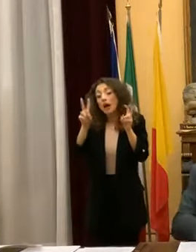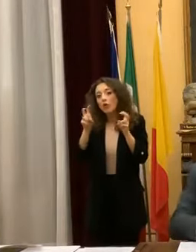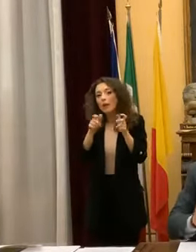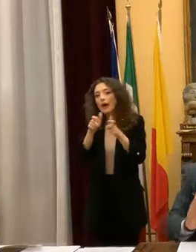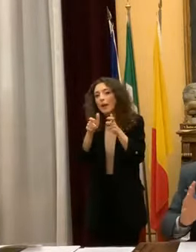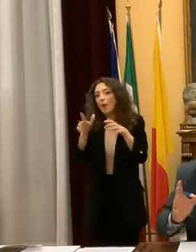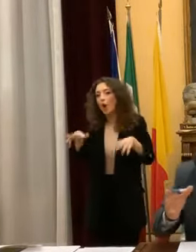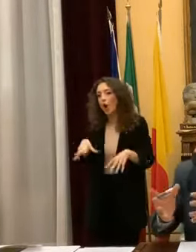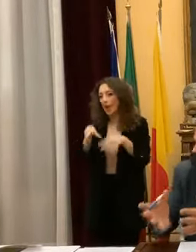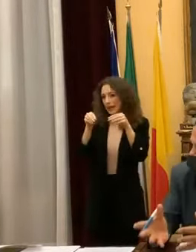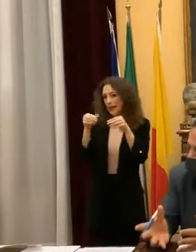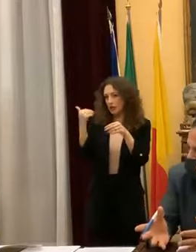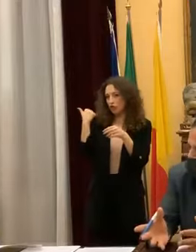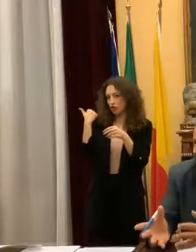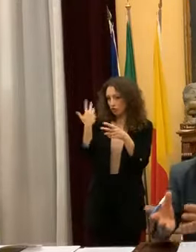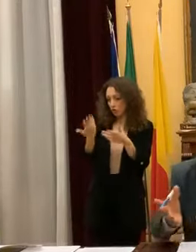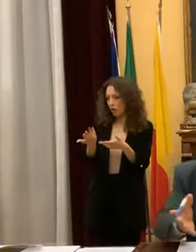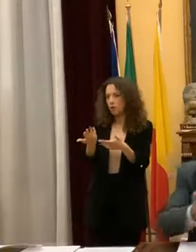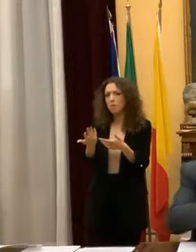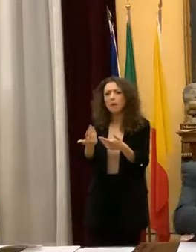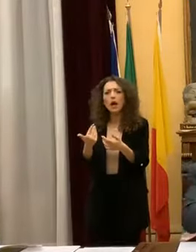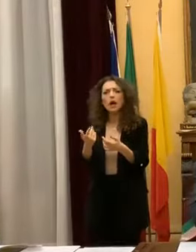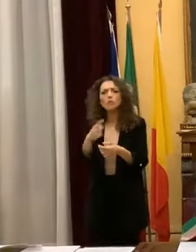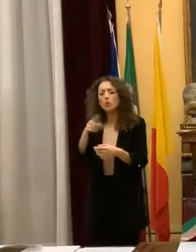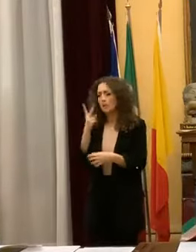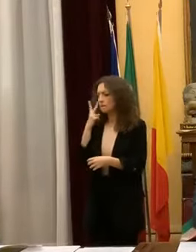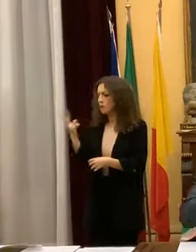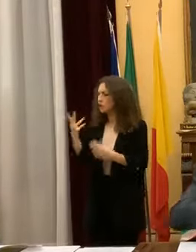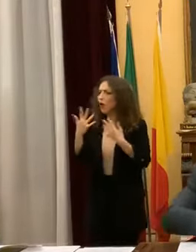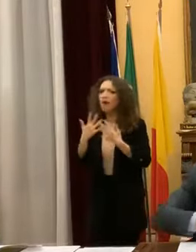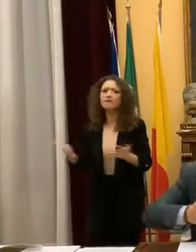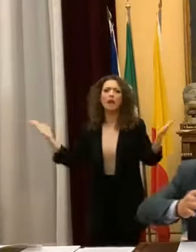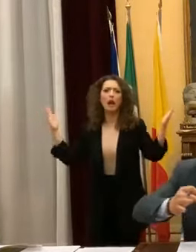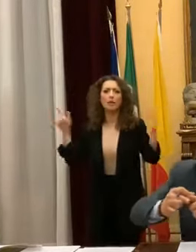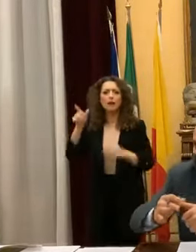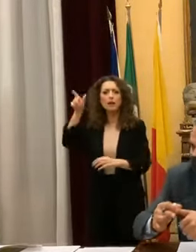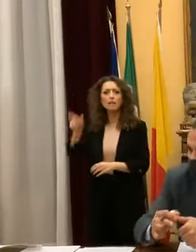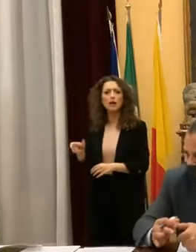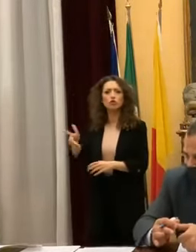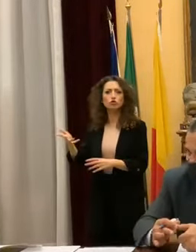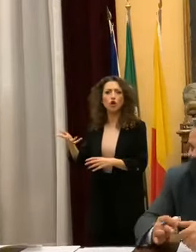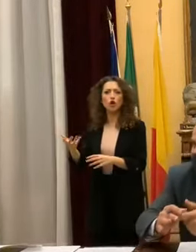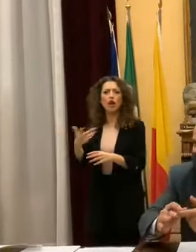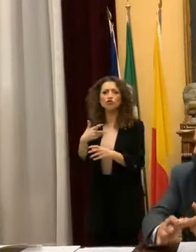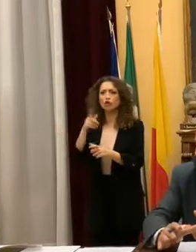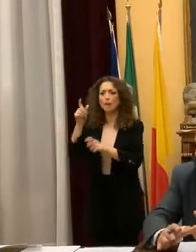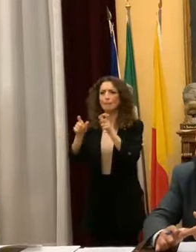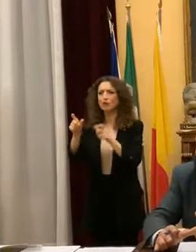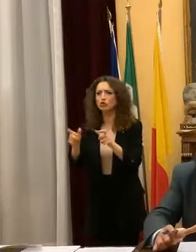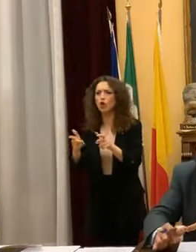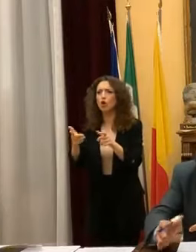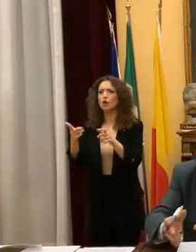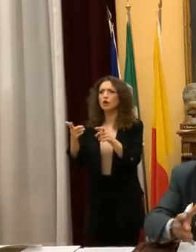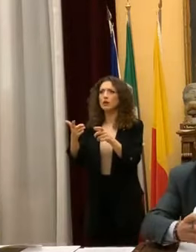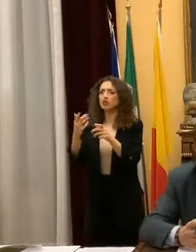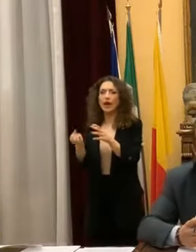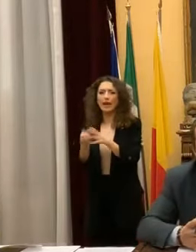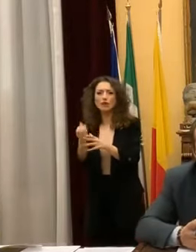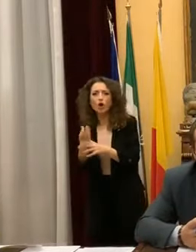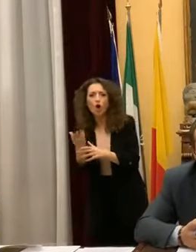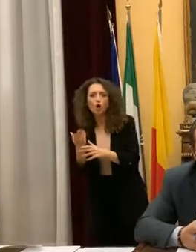parte, perché è giusto così. Finalmente c'è una persona che ha avuto le risorse umane e finanziarie per